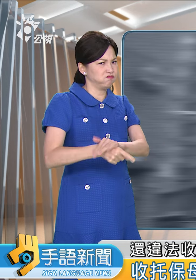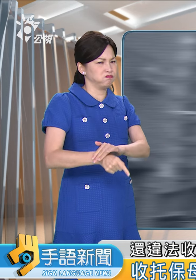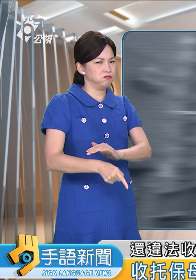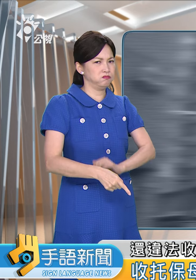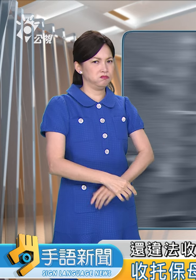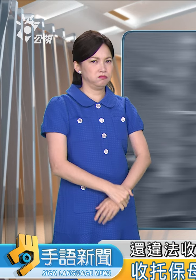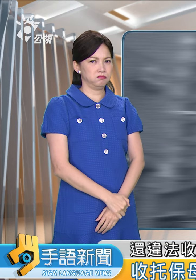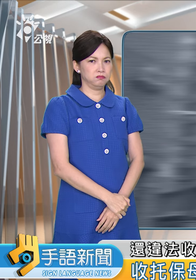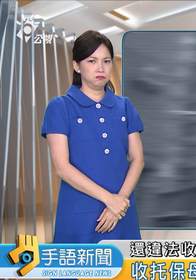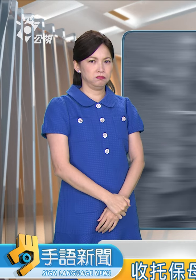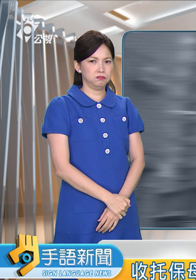童。